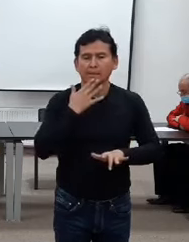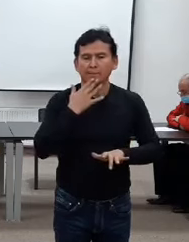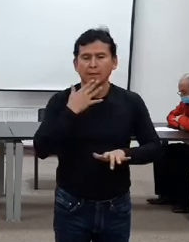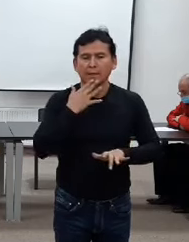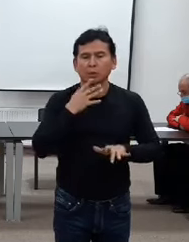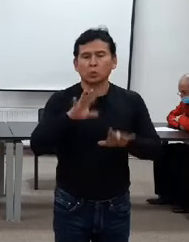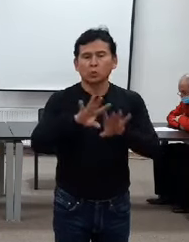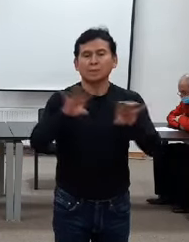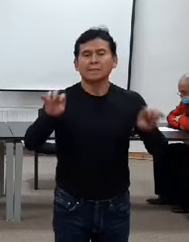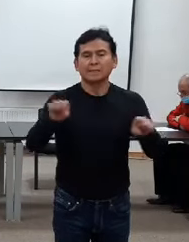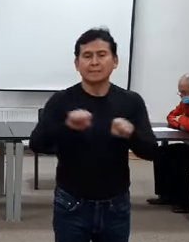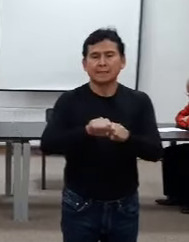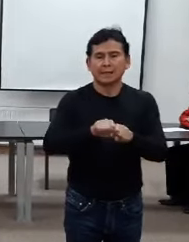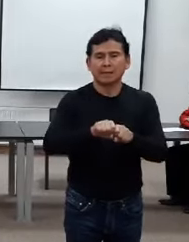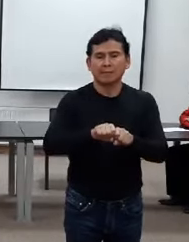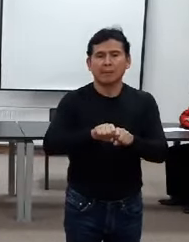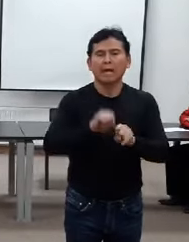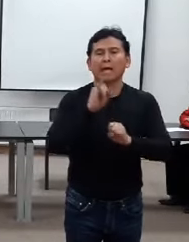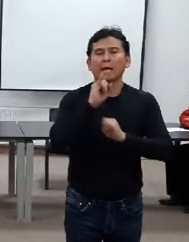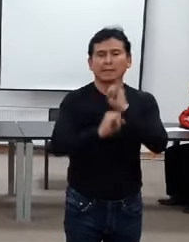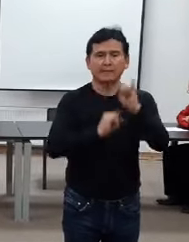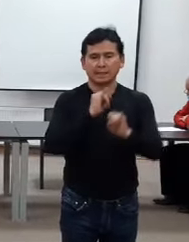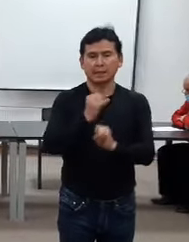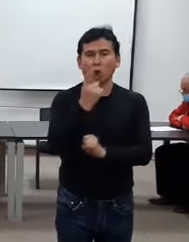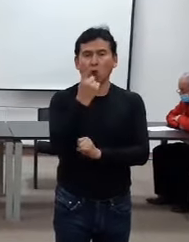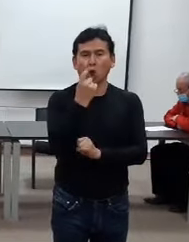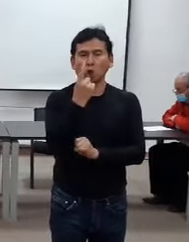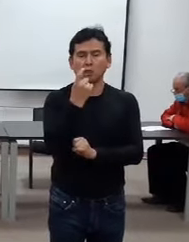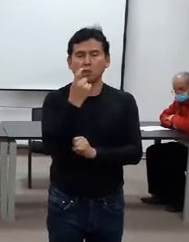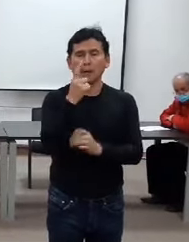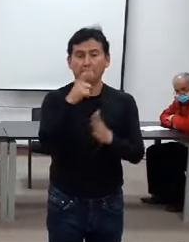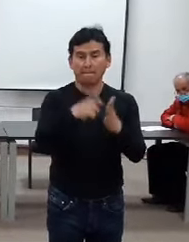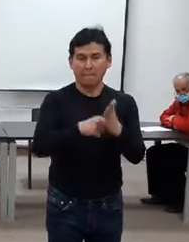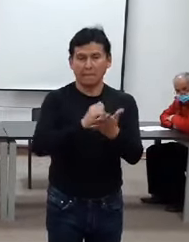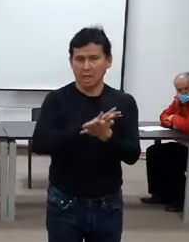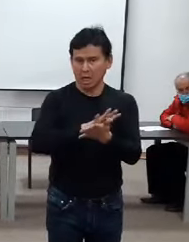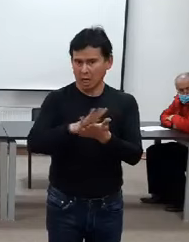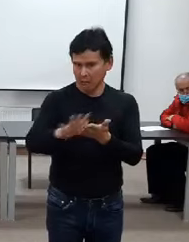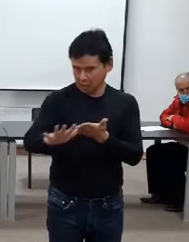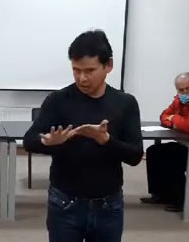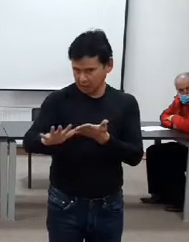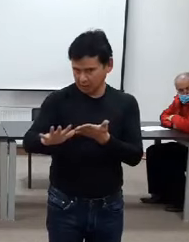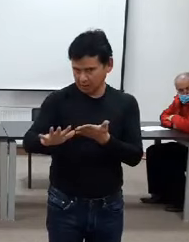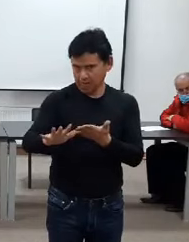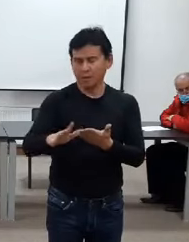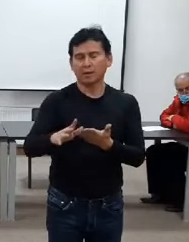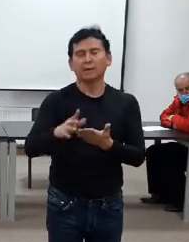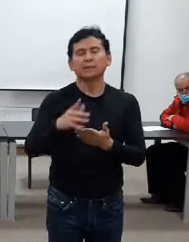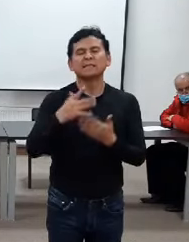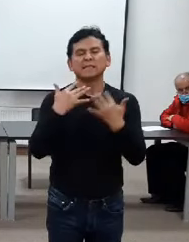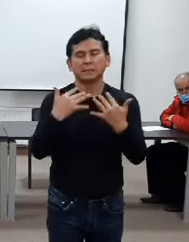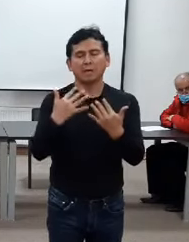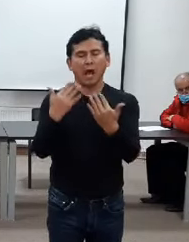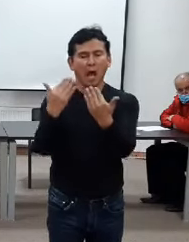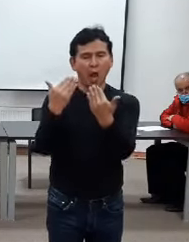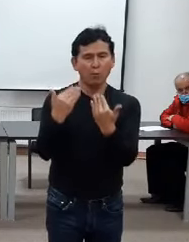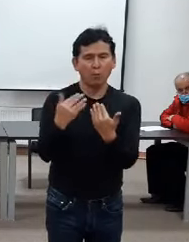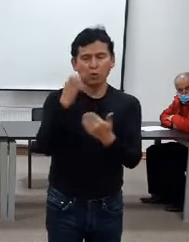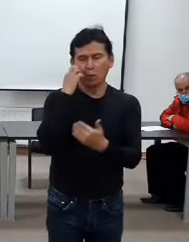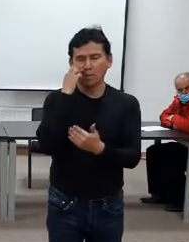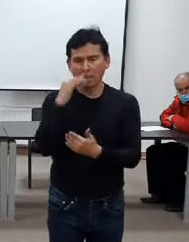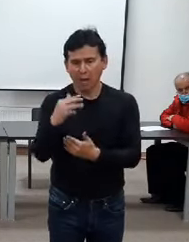un sistema de banda ancha por 11 meses gratuito, y creemos que va a ser un gran apoyo para que puedan realizar las clases